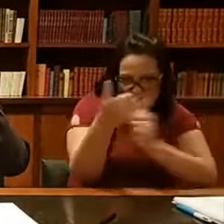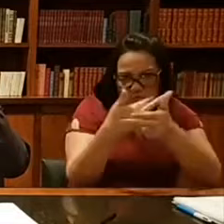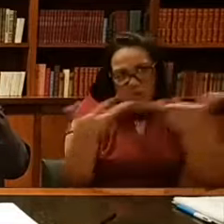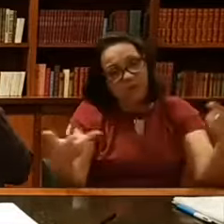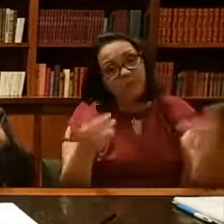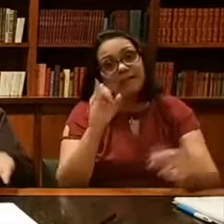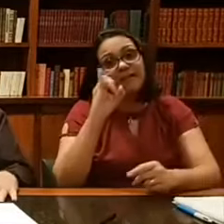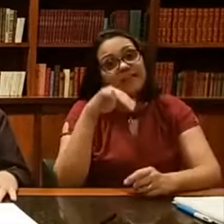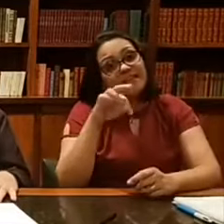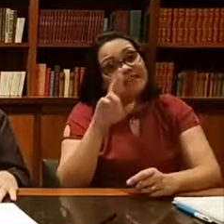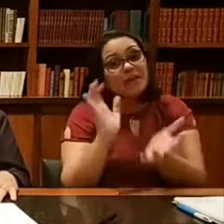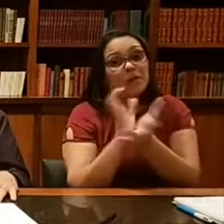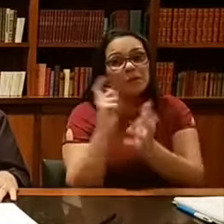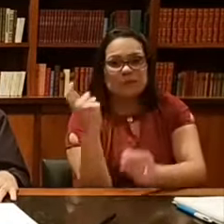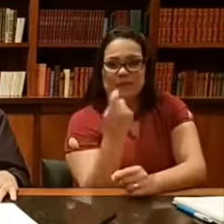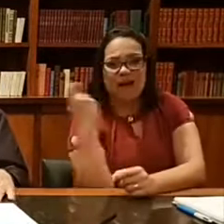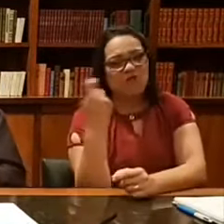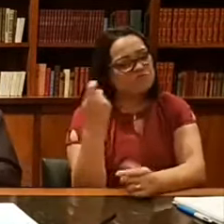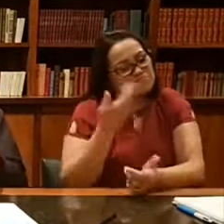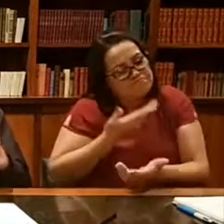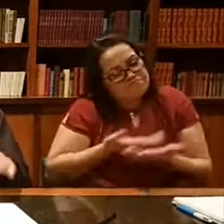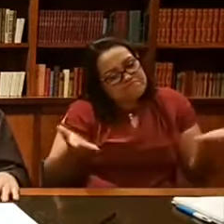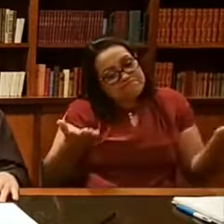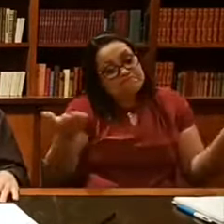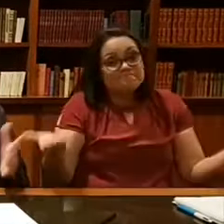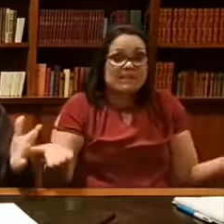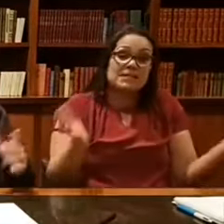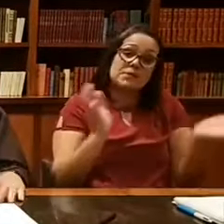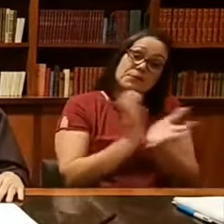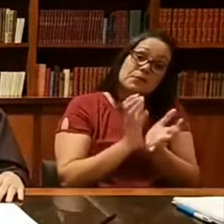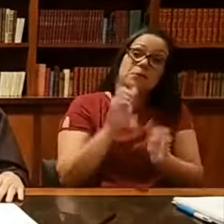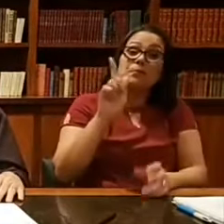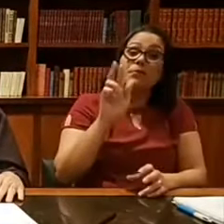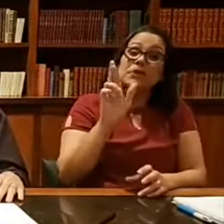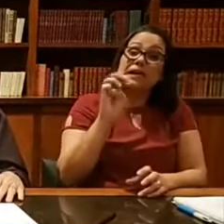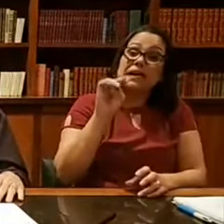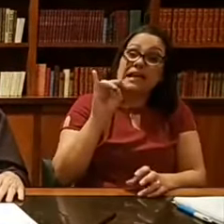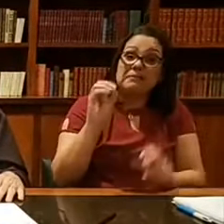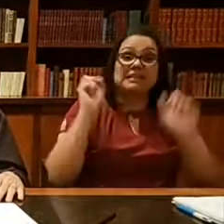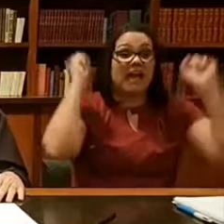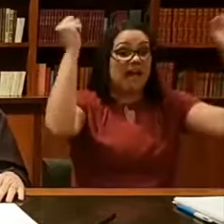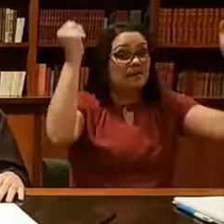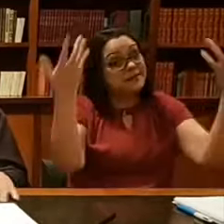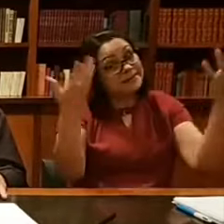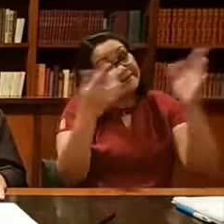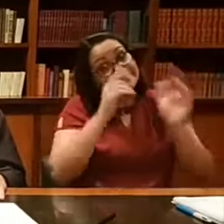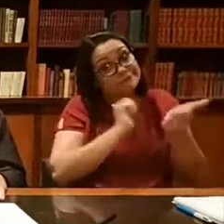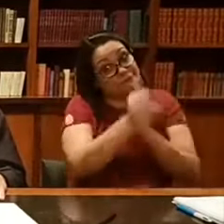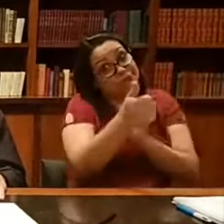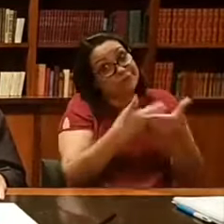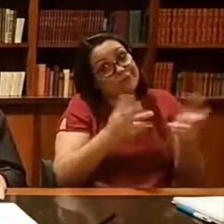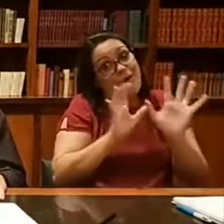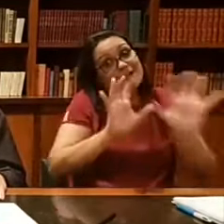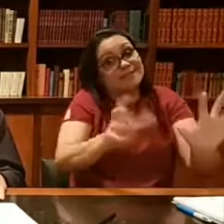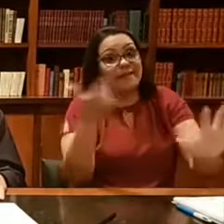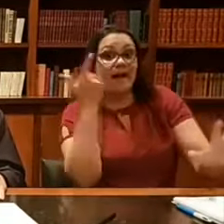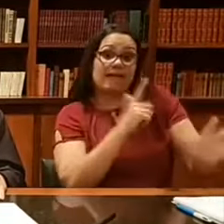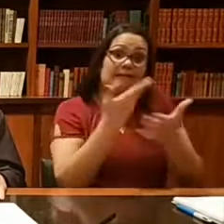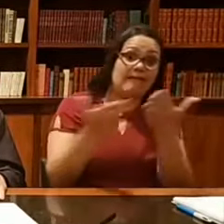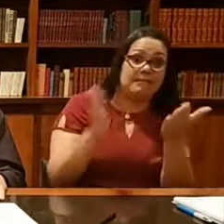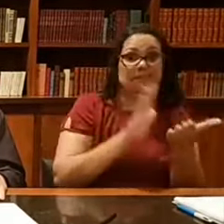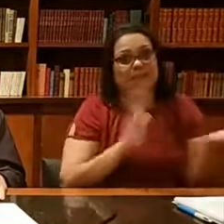Com a gauchada aí. Só os gremistas estão vibrando, né? Mas faz parte da regra do jogo. E daqui para frente, então, é